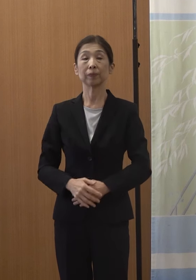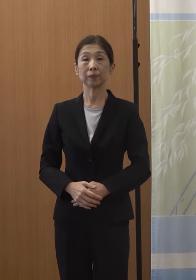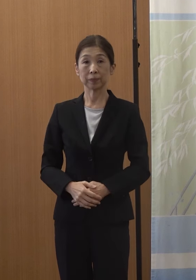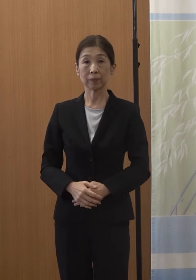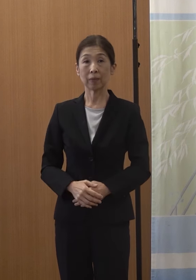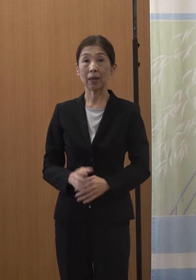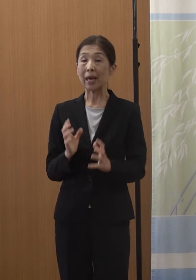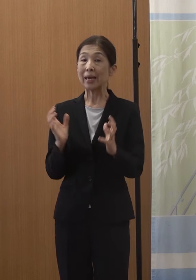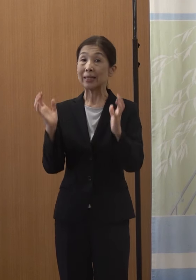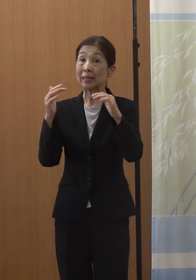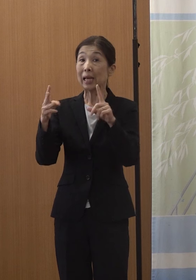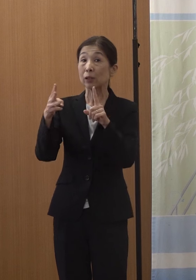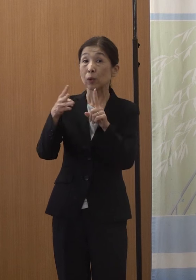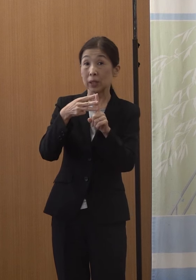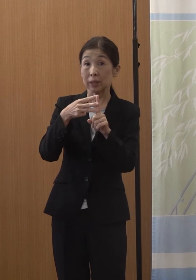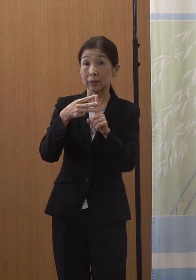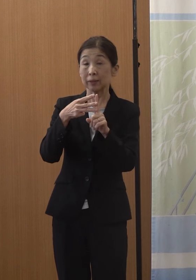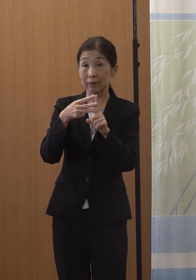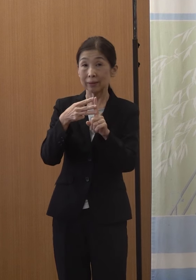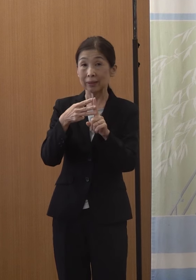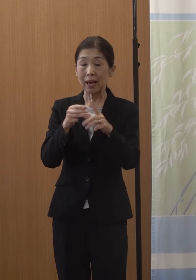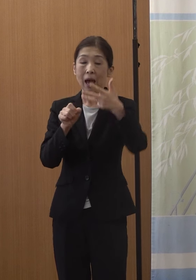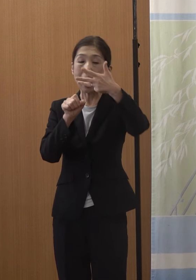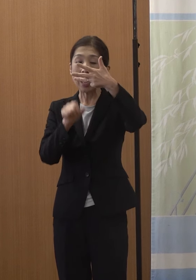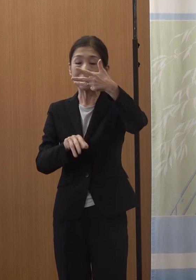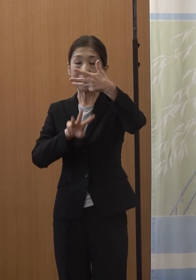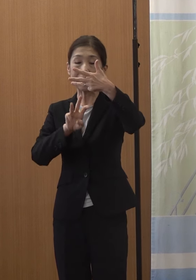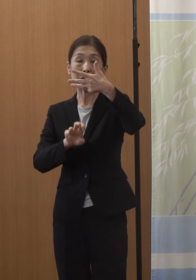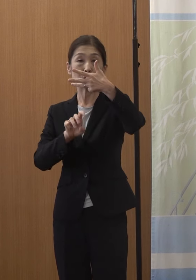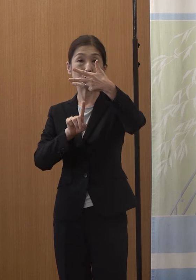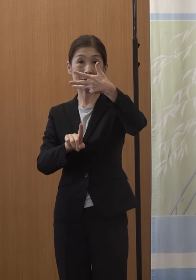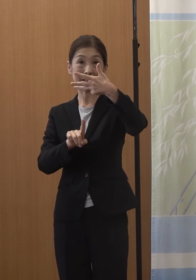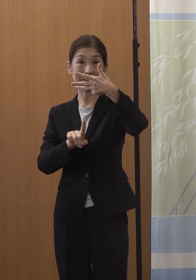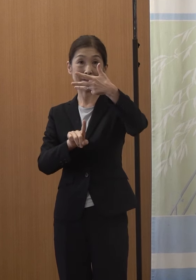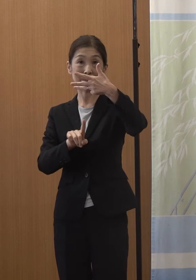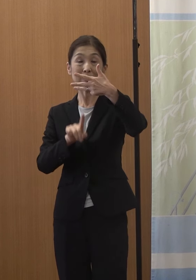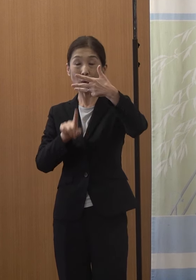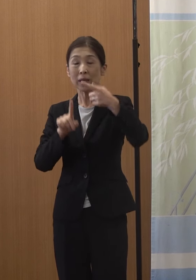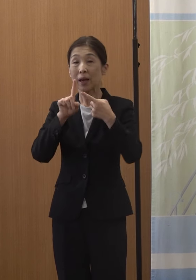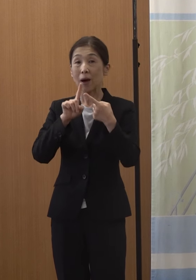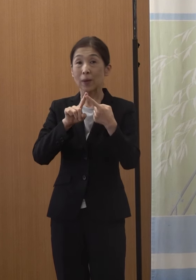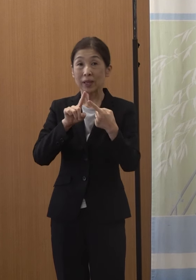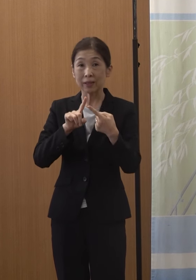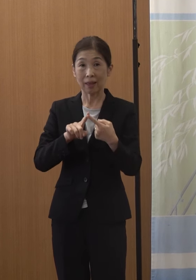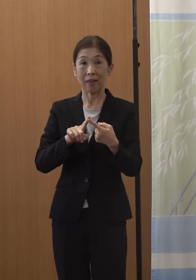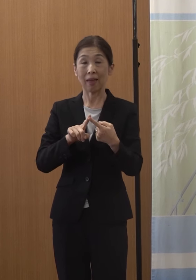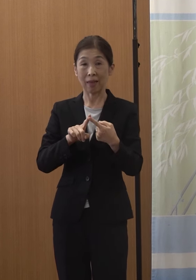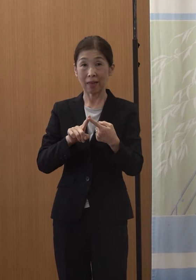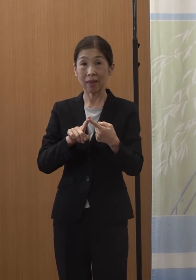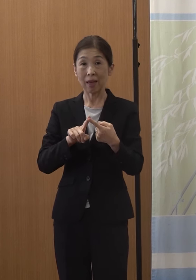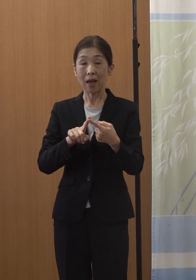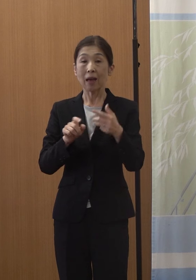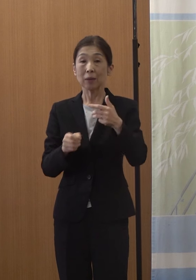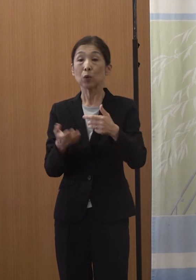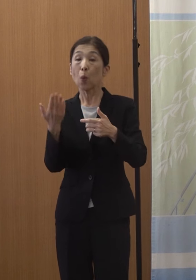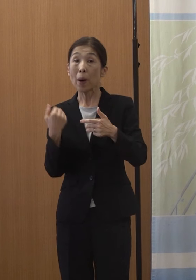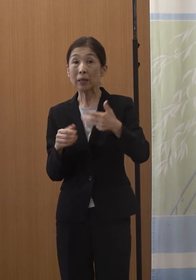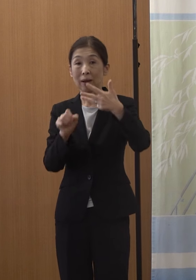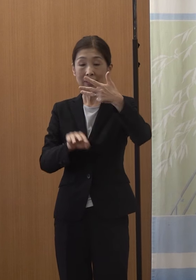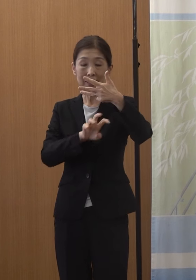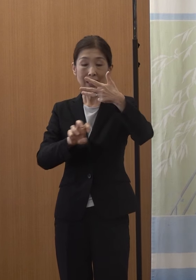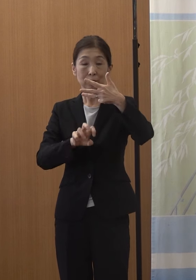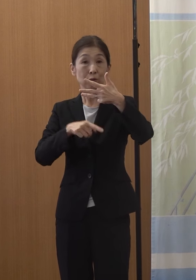野菜の日である野菜ですね、8月31日に合わせて、その前日8月30日